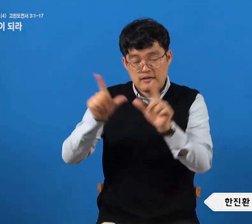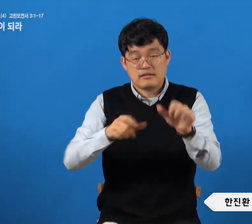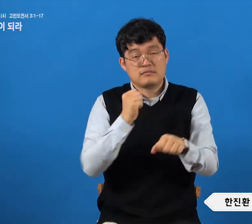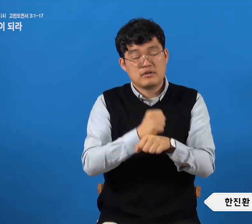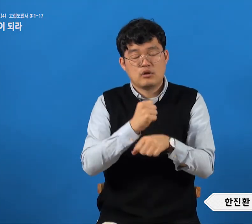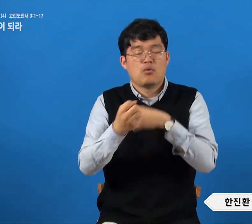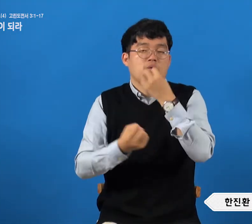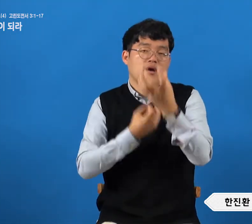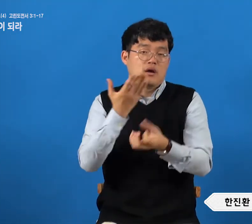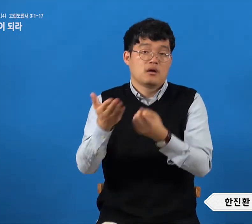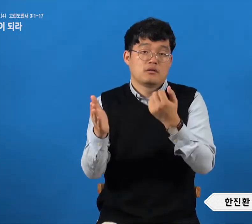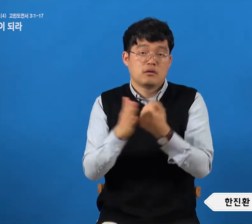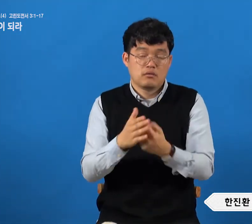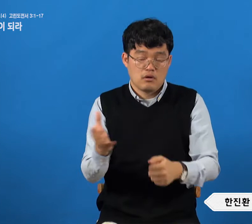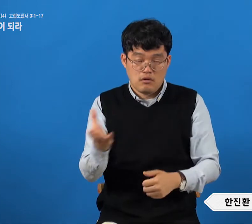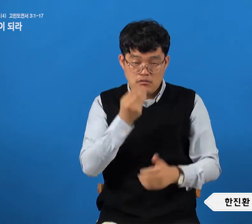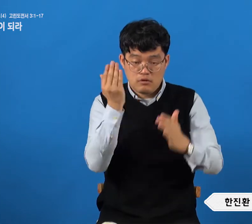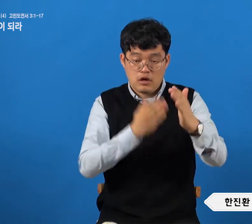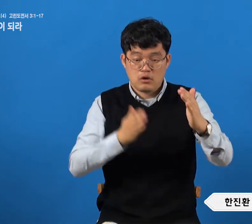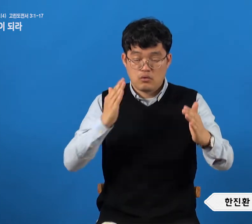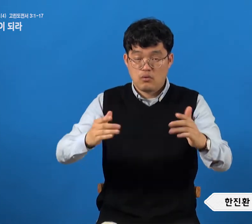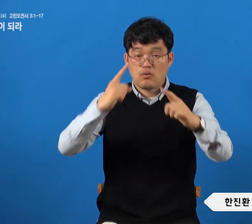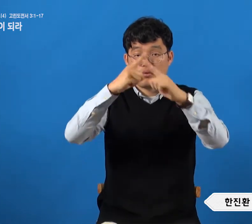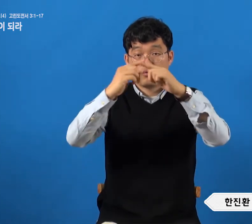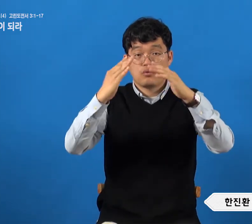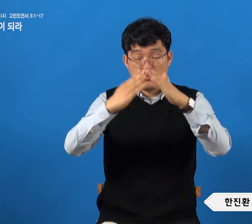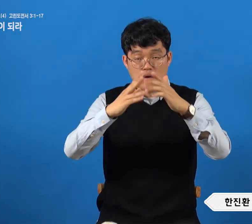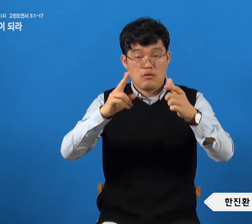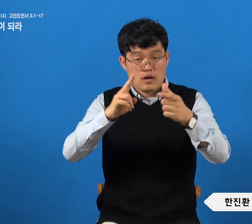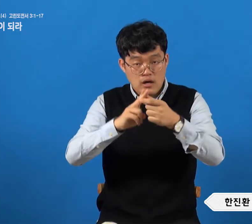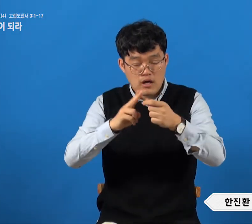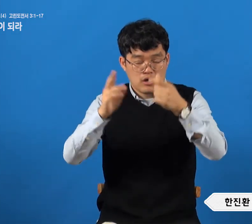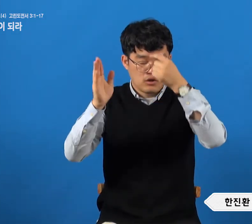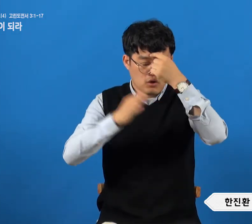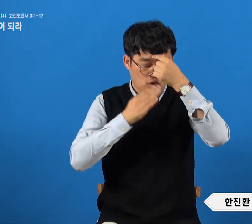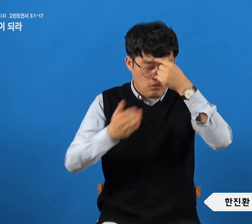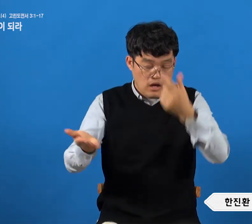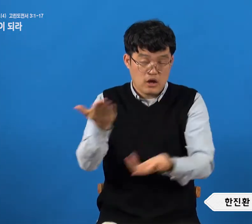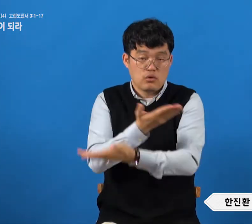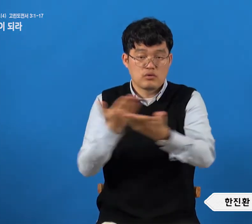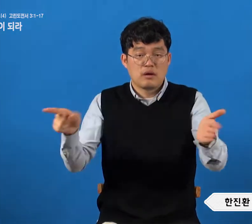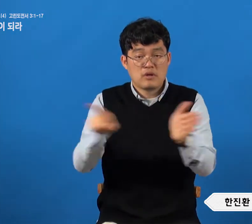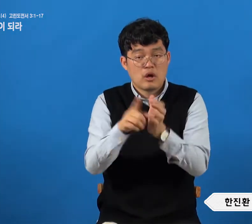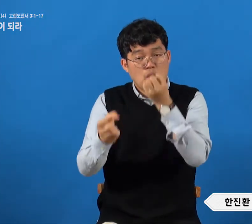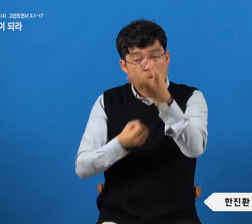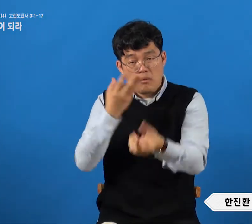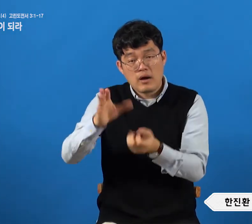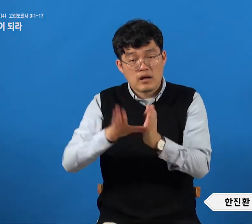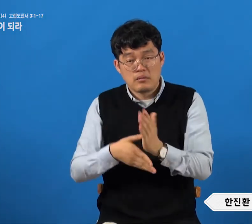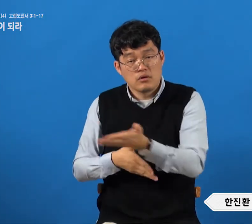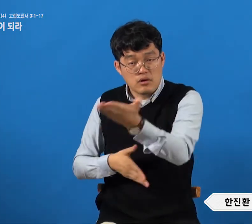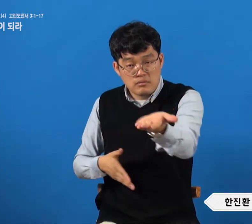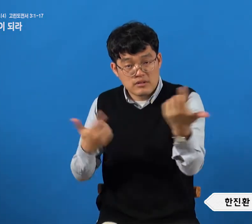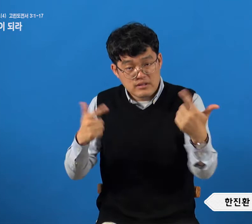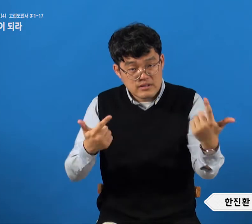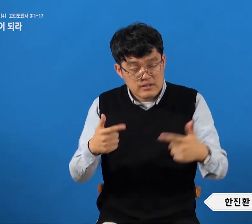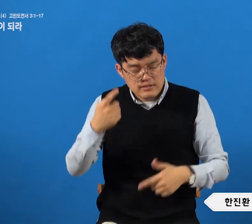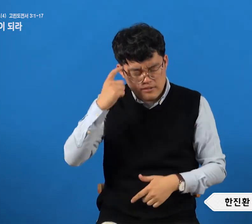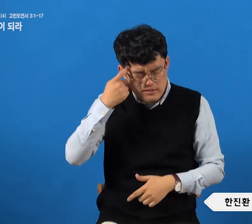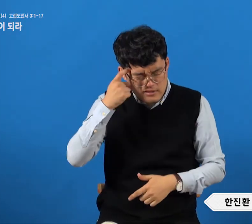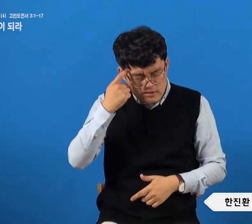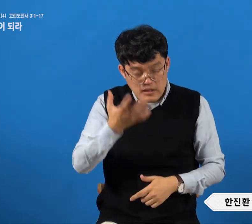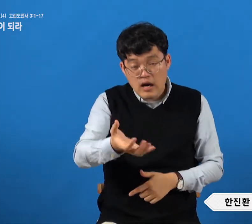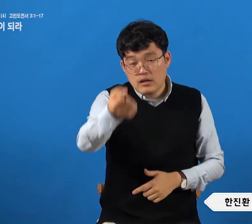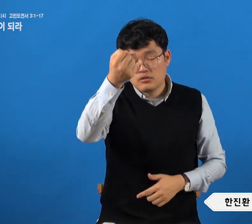고백입니다. 그래서 거룩한 공교회와 성도의 교제를 믿는다고 고백할 때마다 여러분 그것을